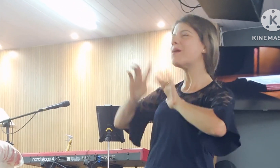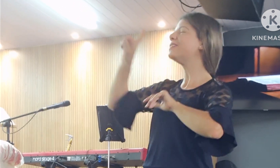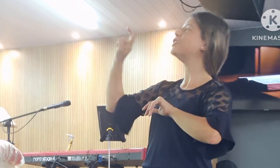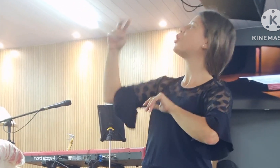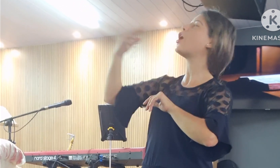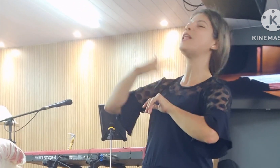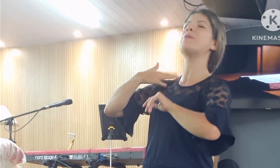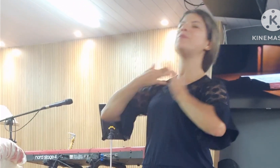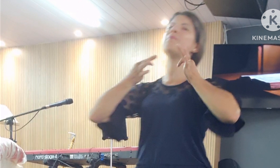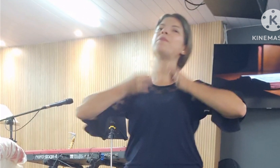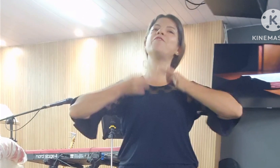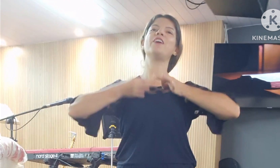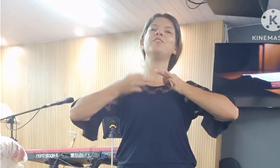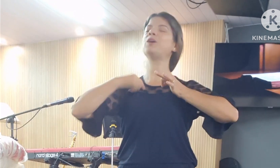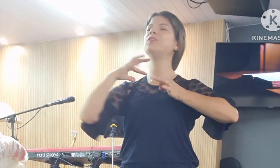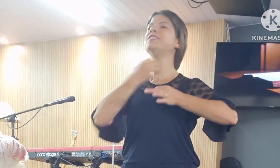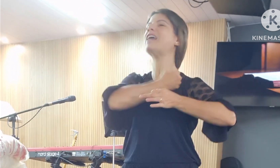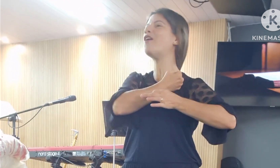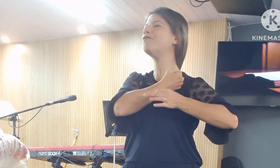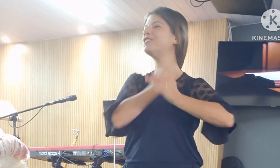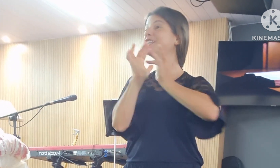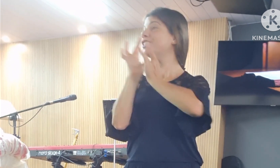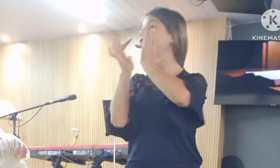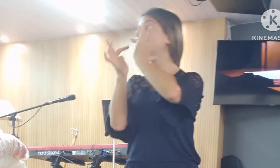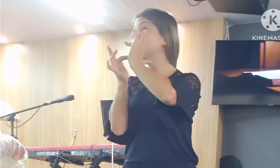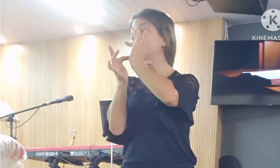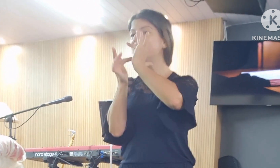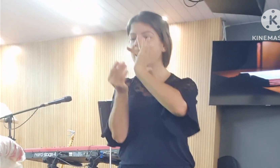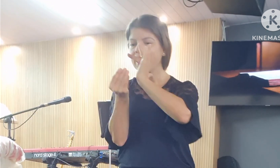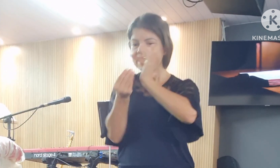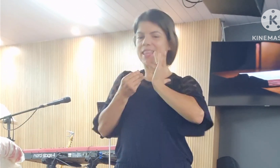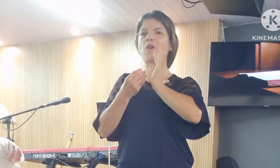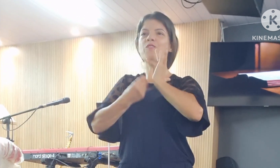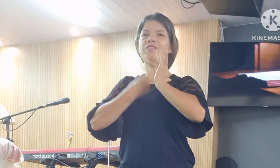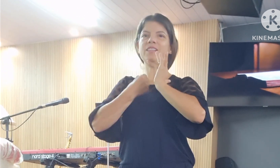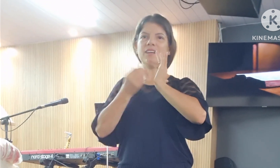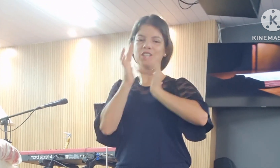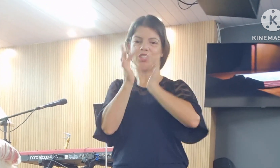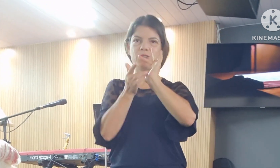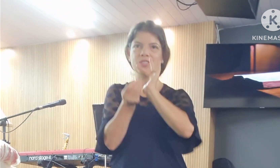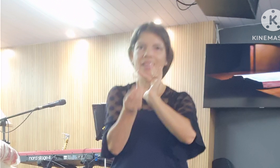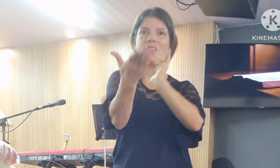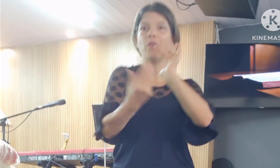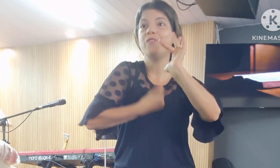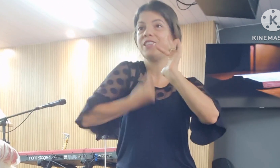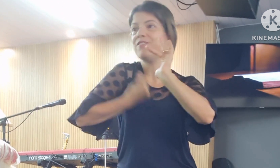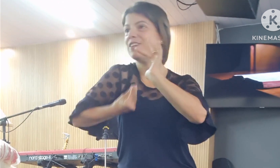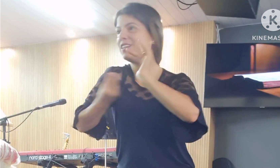Jesus. Você é salvo porque Jesus pagou o preço por você. E você só é salvo se você